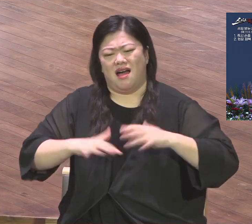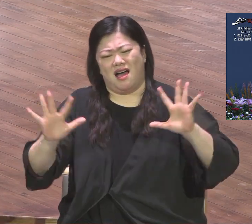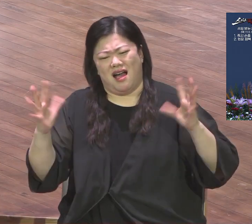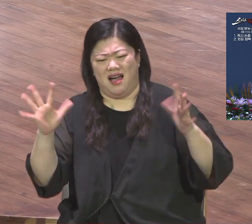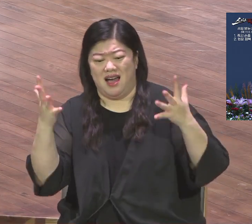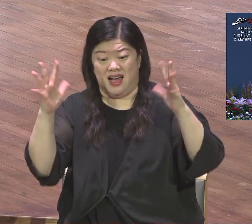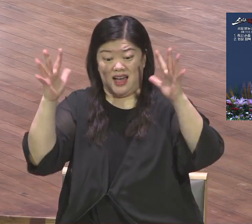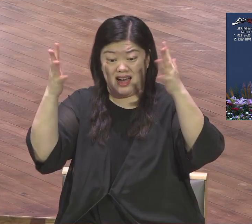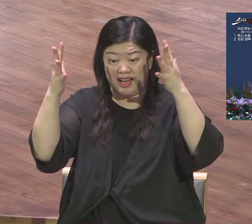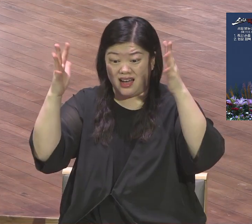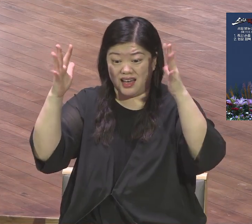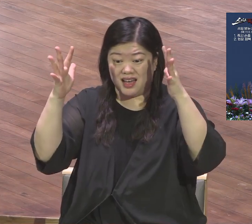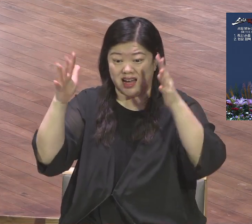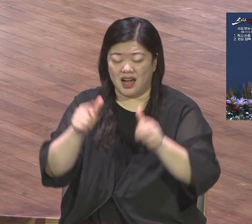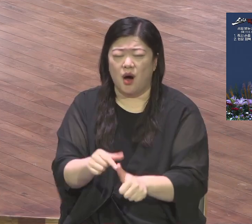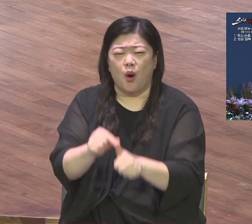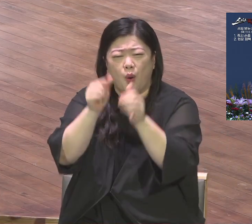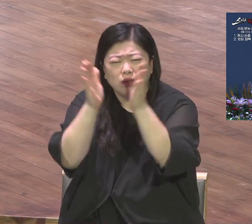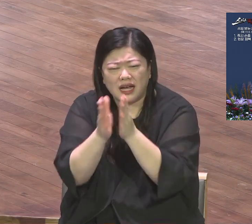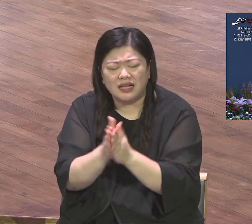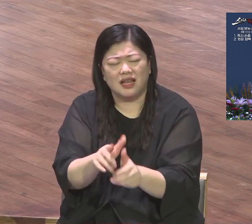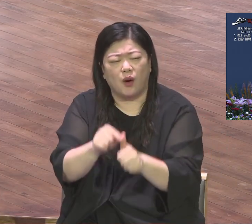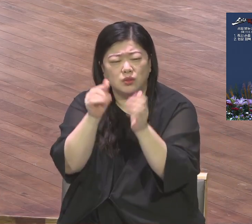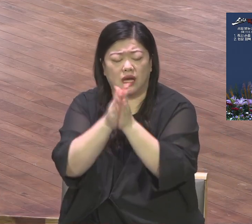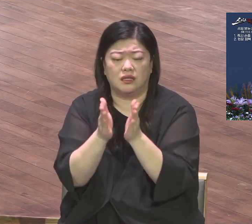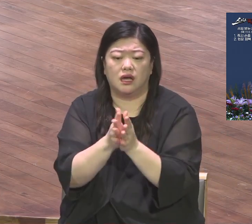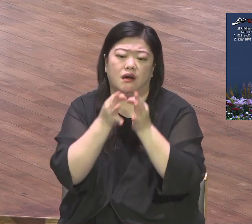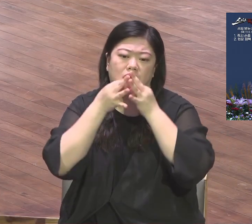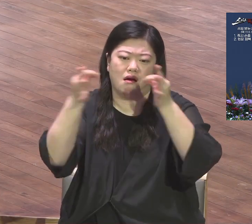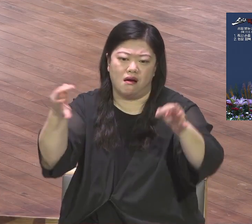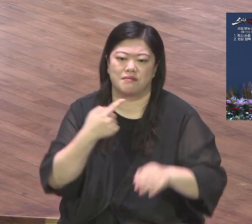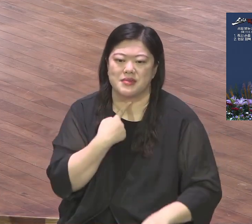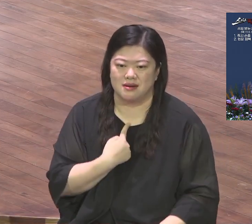환영하고 대대적으로 호산나 호산나.